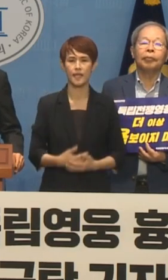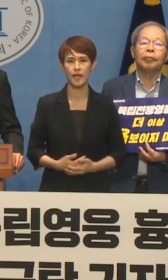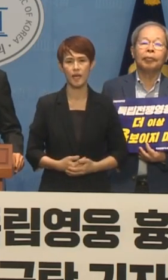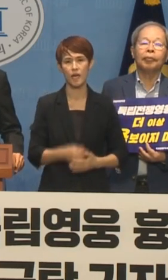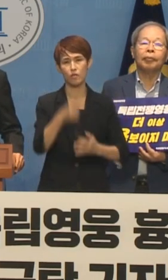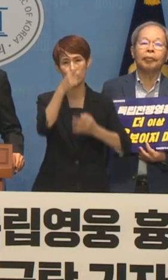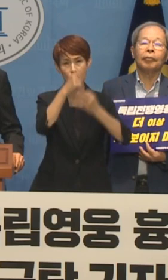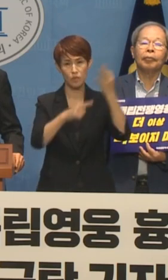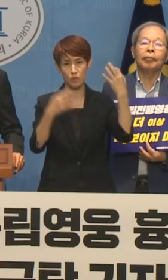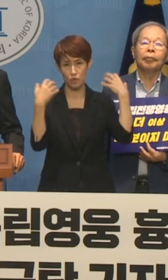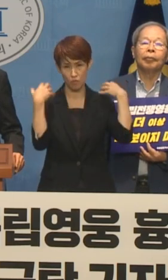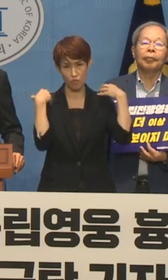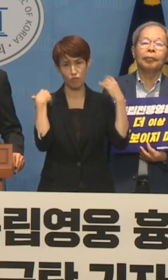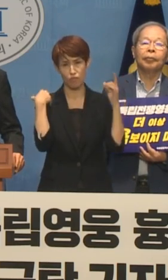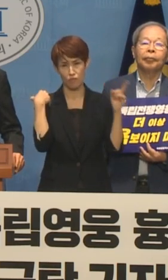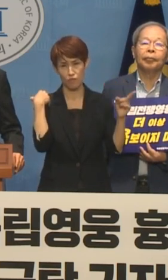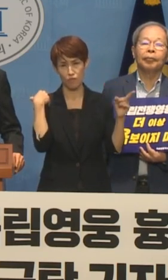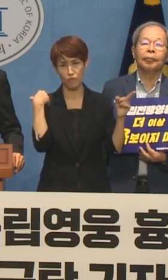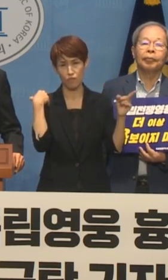윤석열 정부의 이